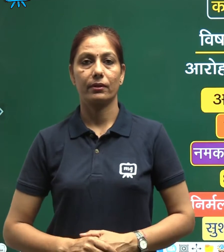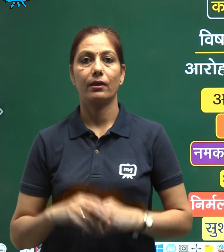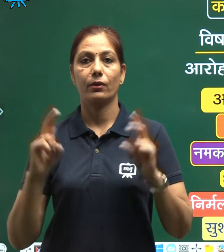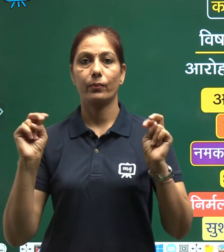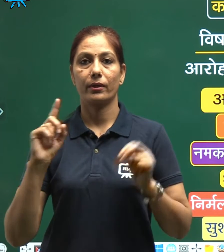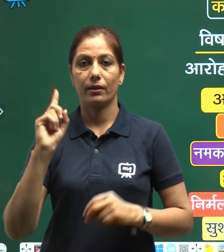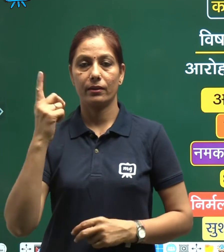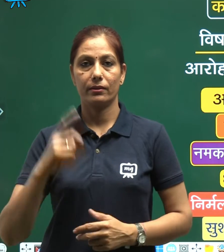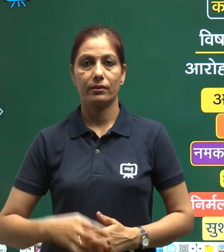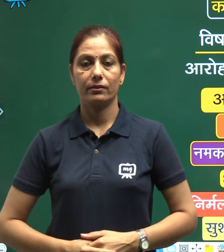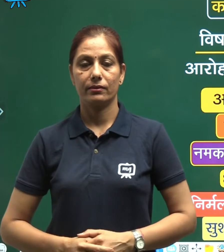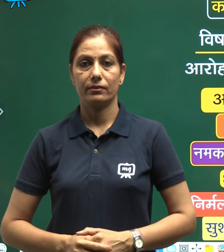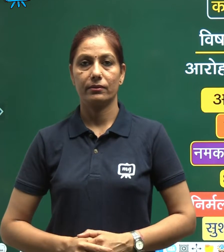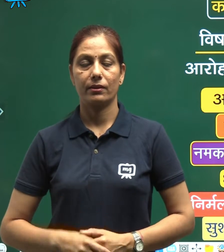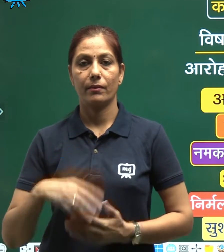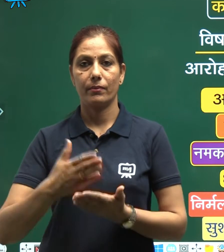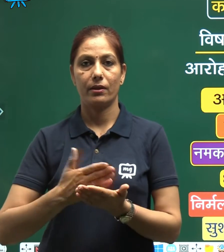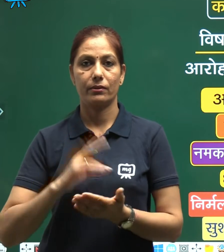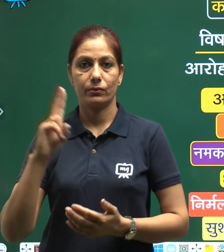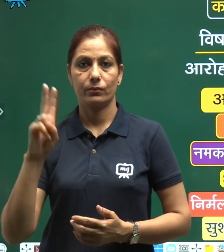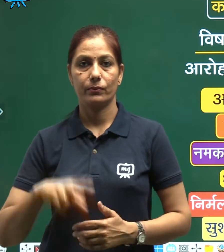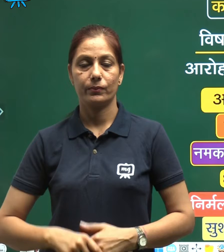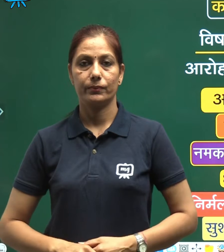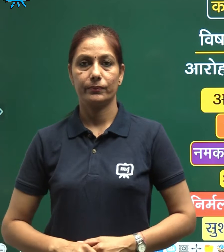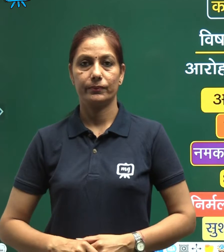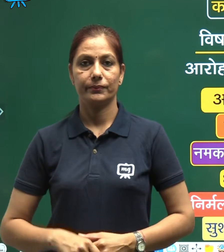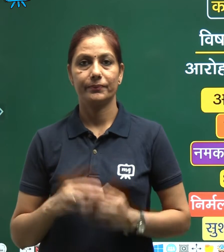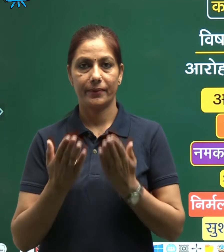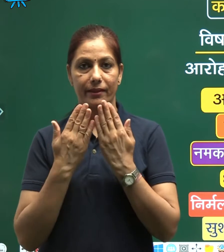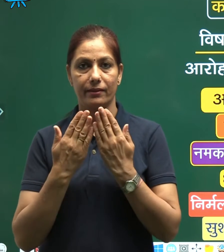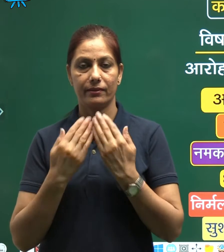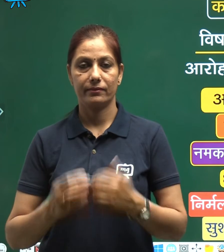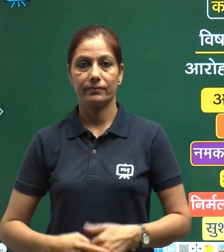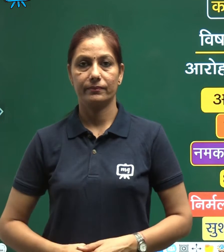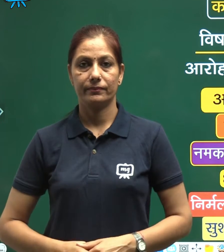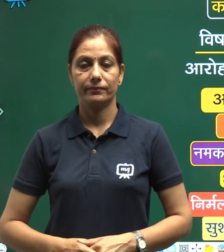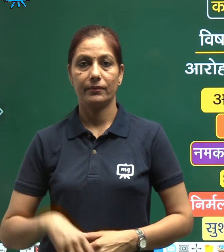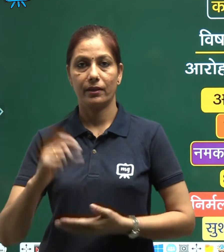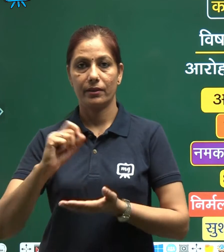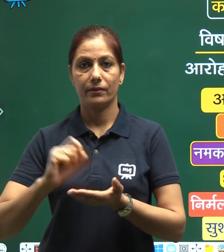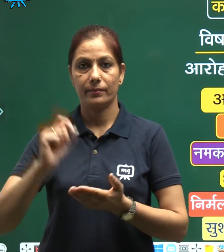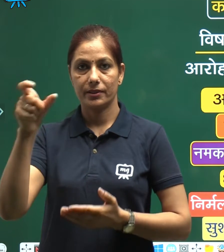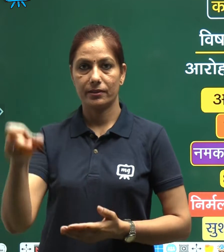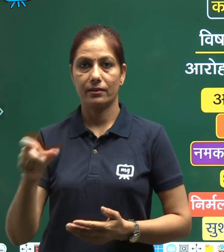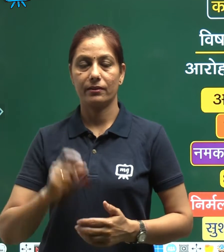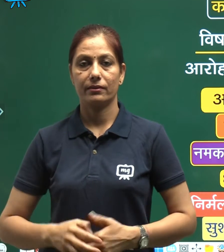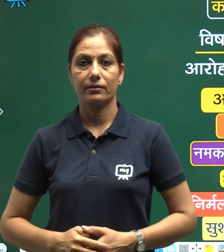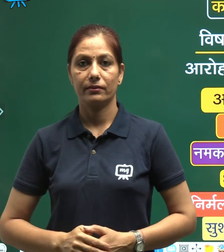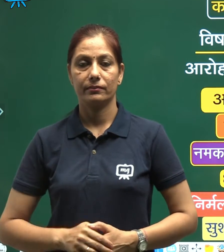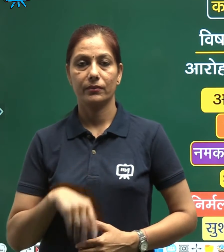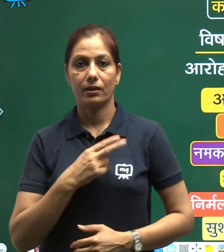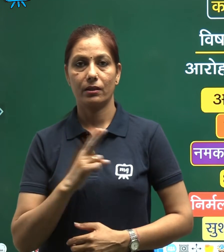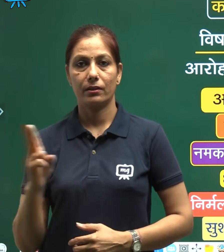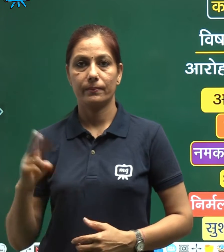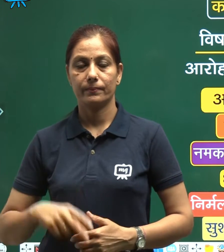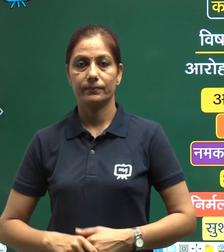का भाग 2 पढ़ेंगे। लेखक हैं